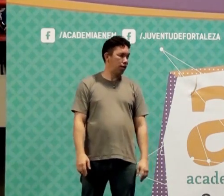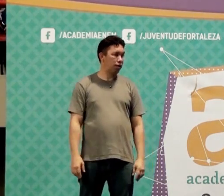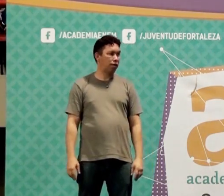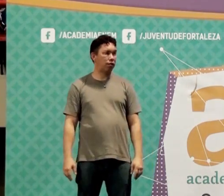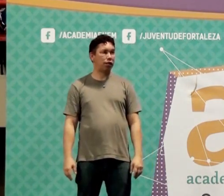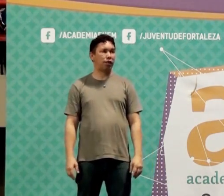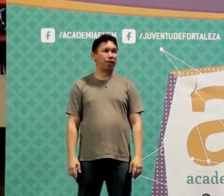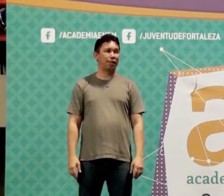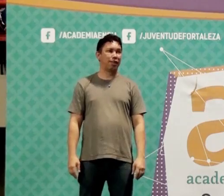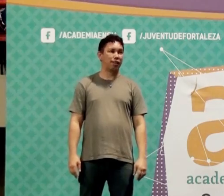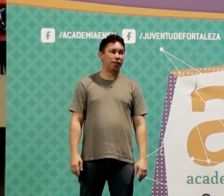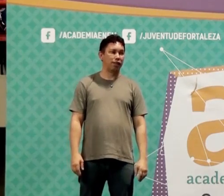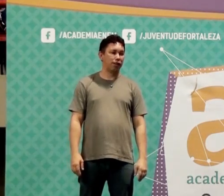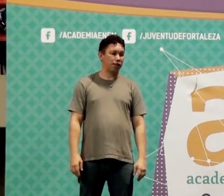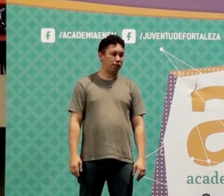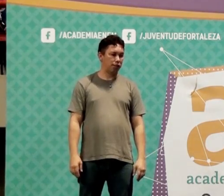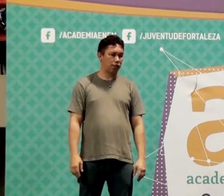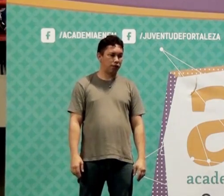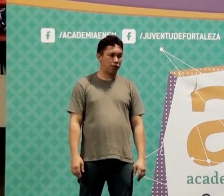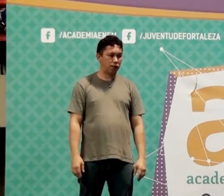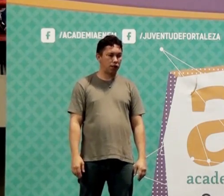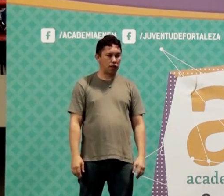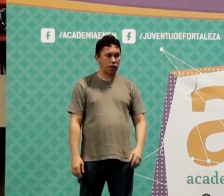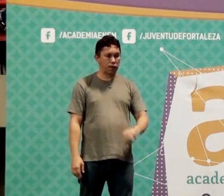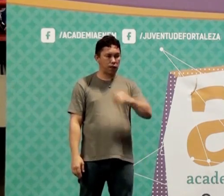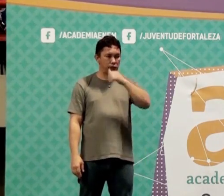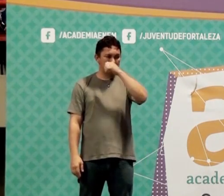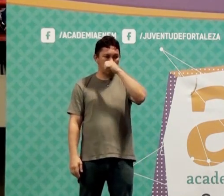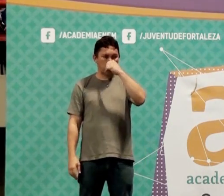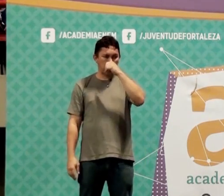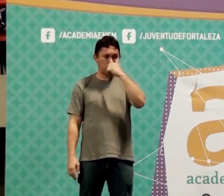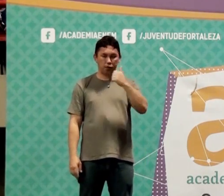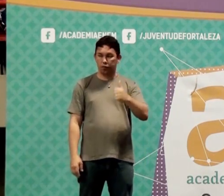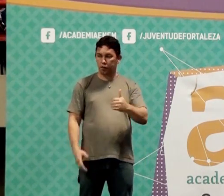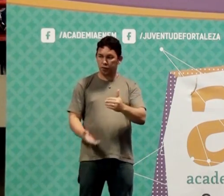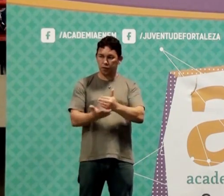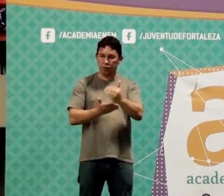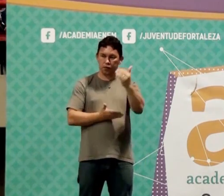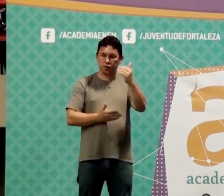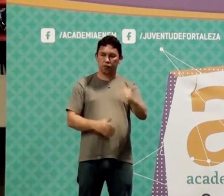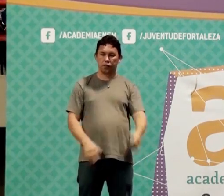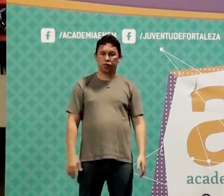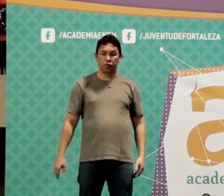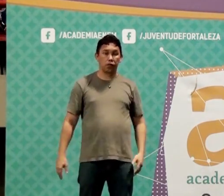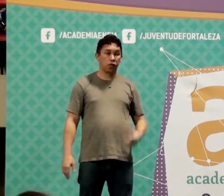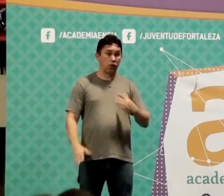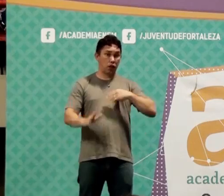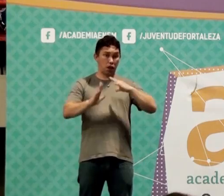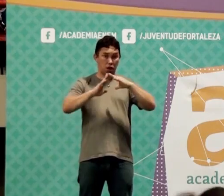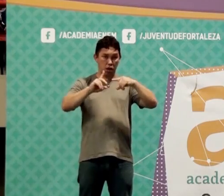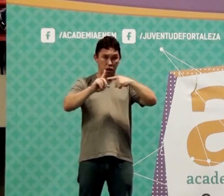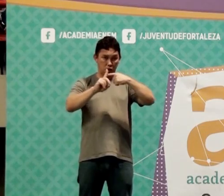Beleza? Tranquilo? Bora aqui para as questõezinhas? Pega aí na página